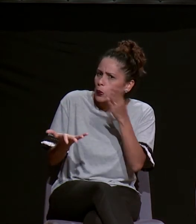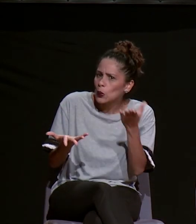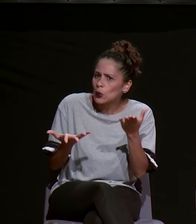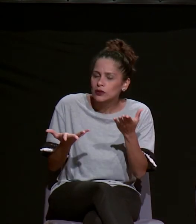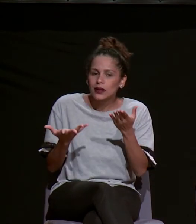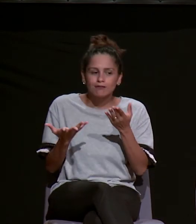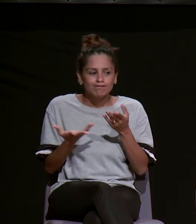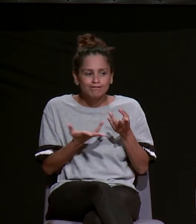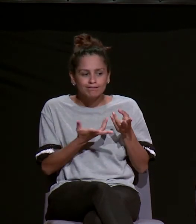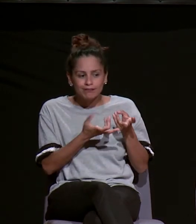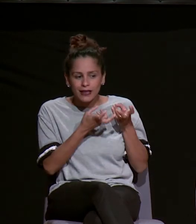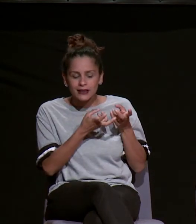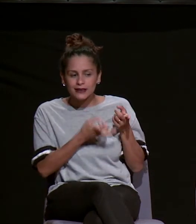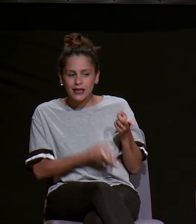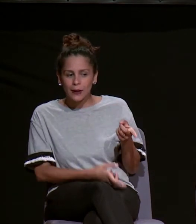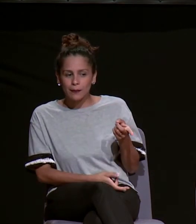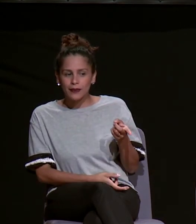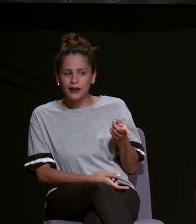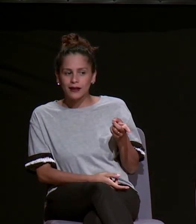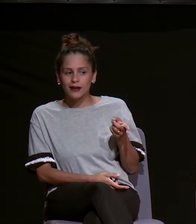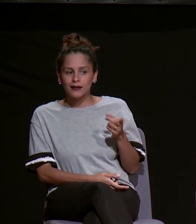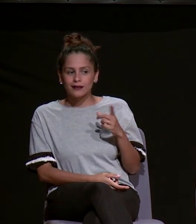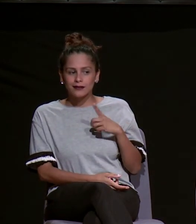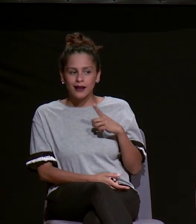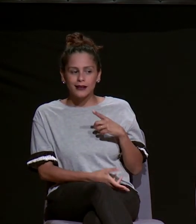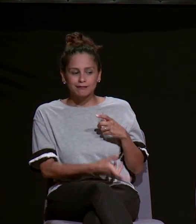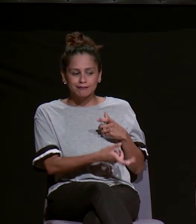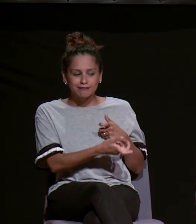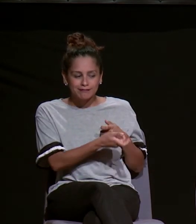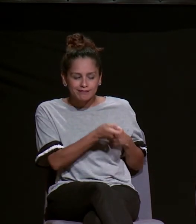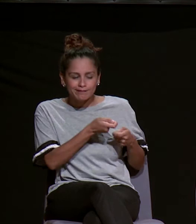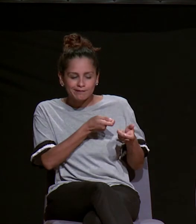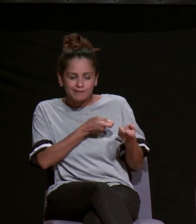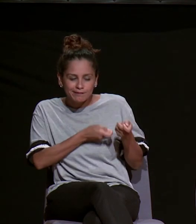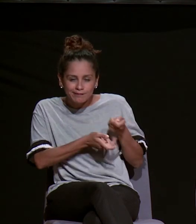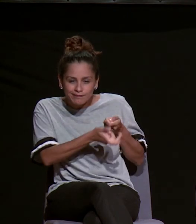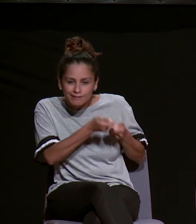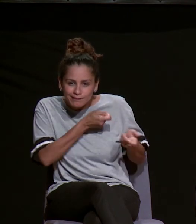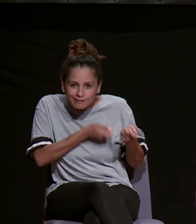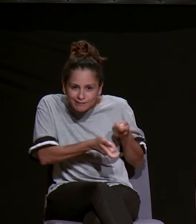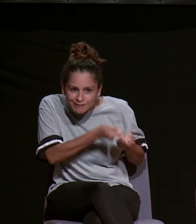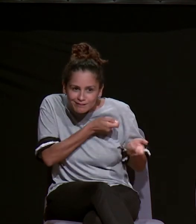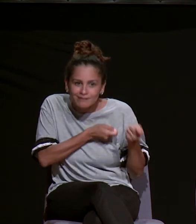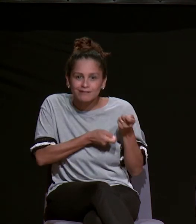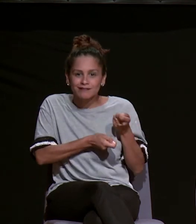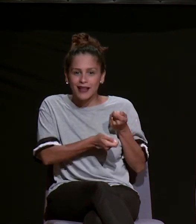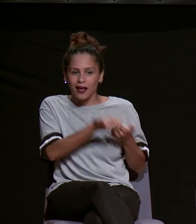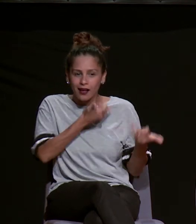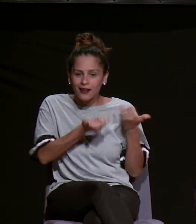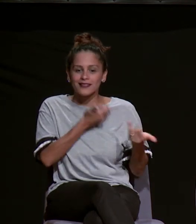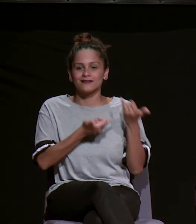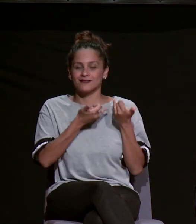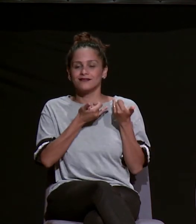tem um fio, e aí você vai puxando. Então, experiências, por exemplo, não só a partir